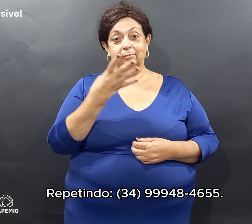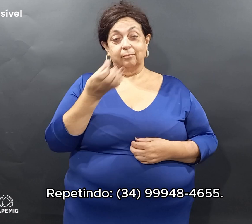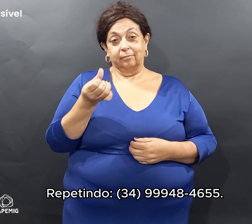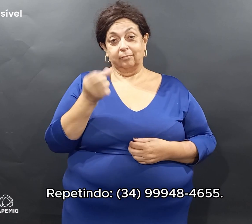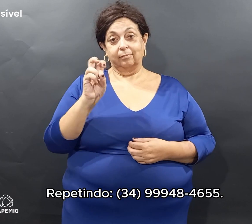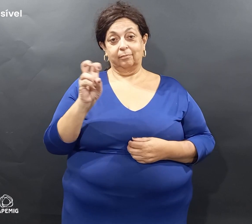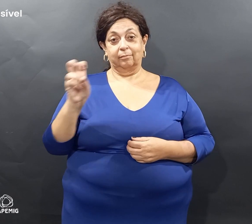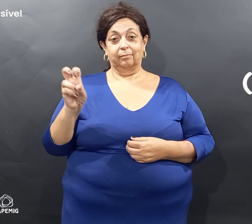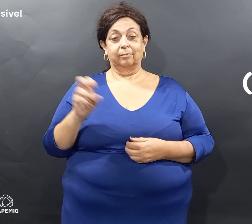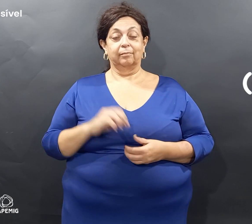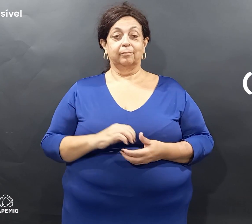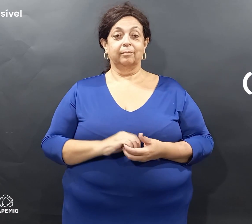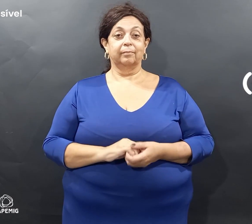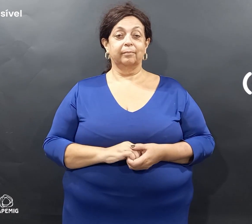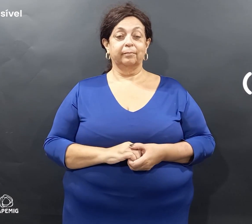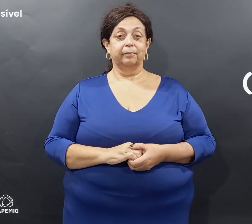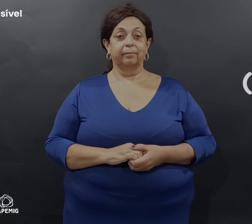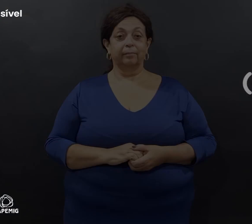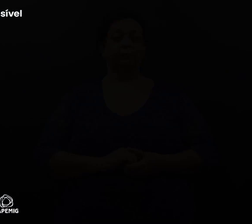349-9948-4655.